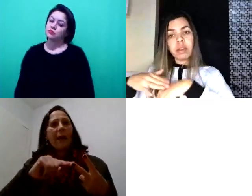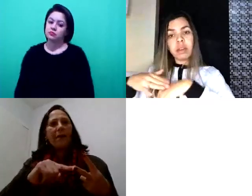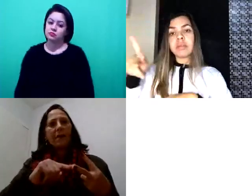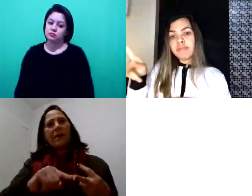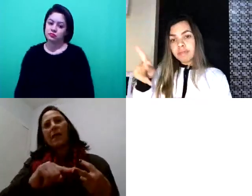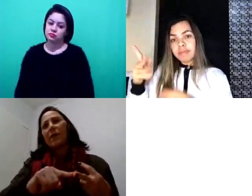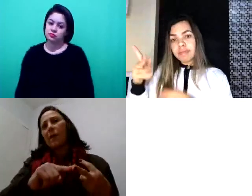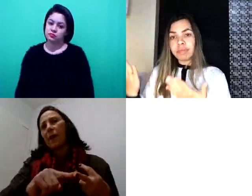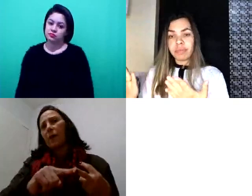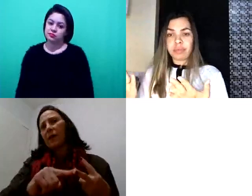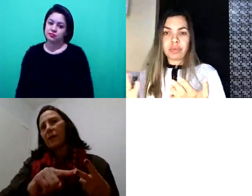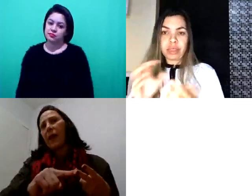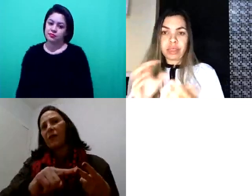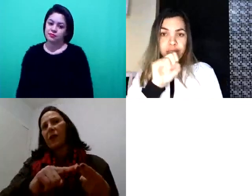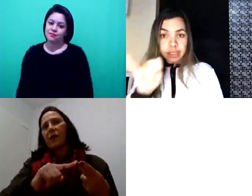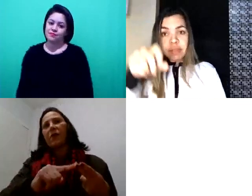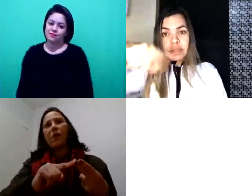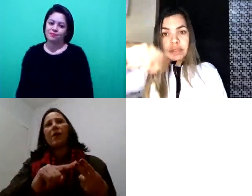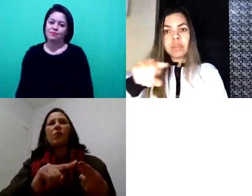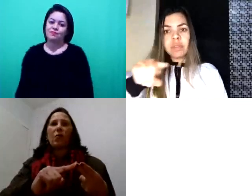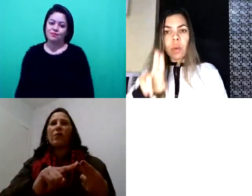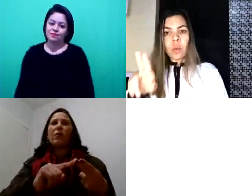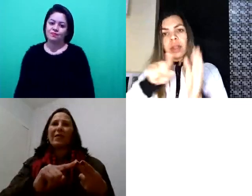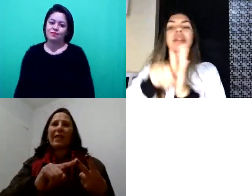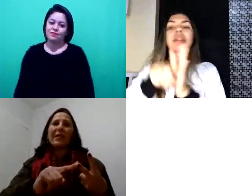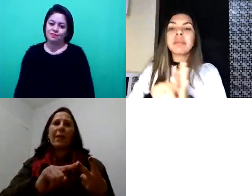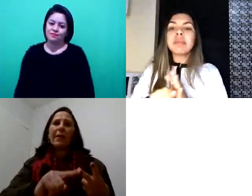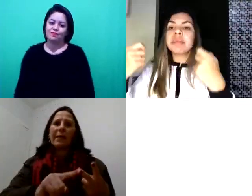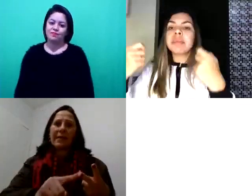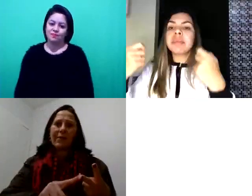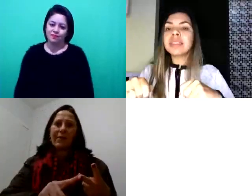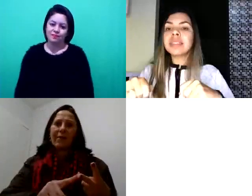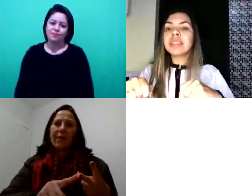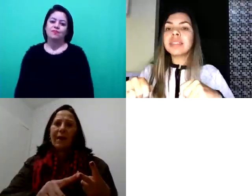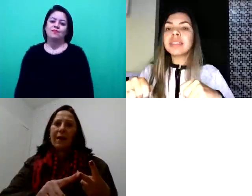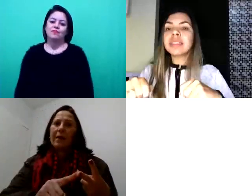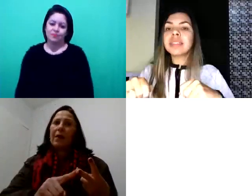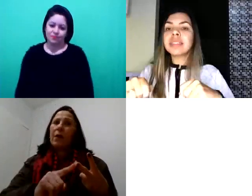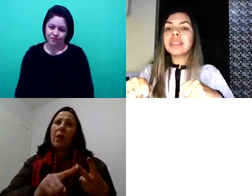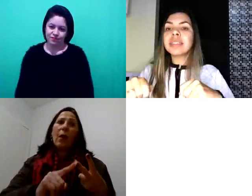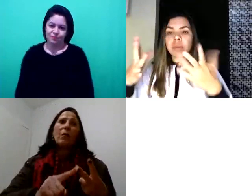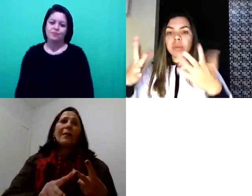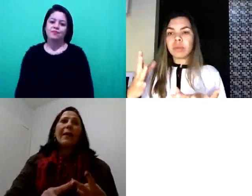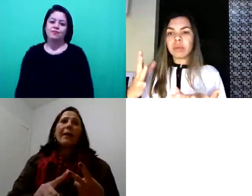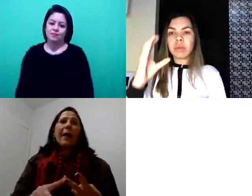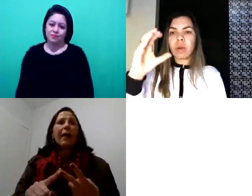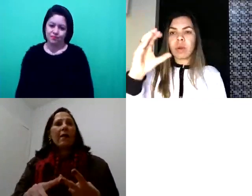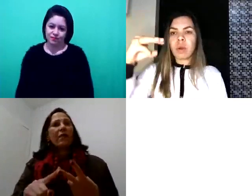na pesquisa, tem que passar pela comissão de ética, e isso demora em torno de 2, 3 meses. Então, eu aconselharia a não